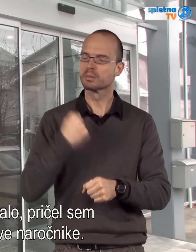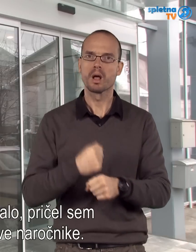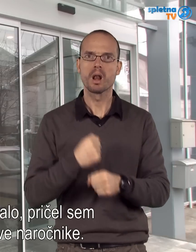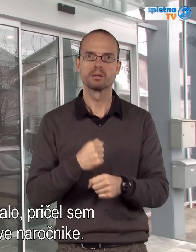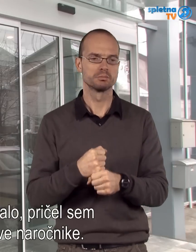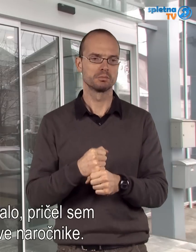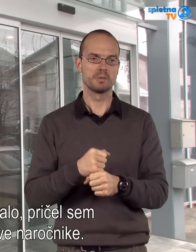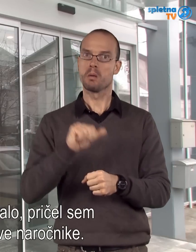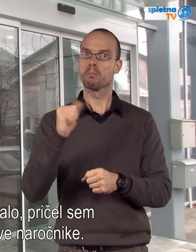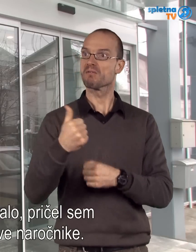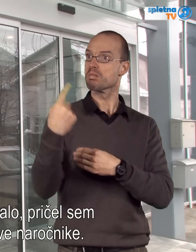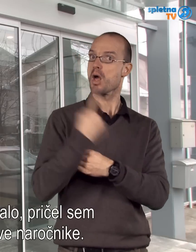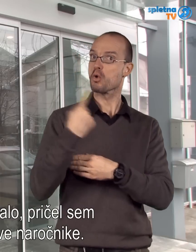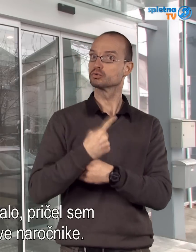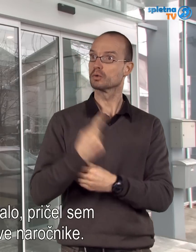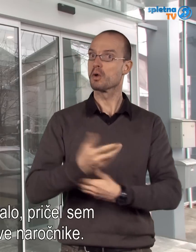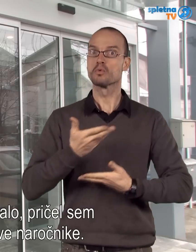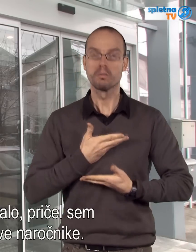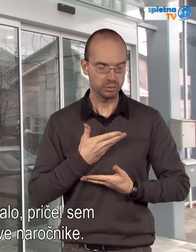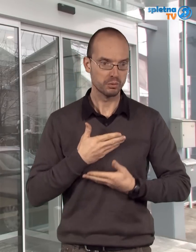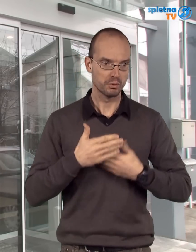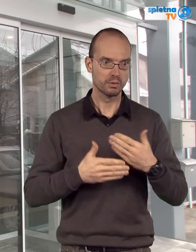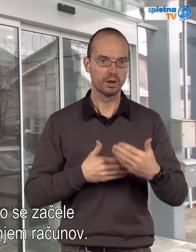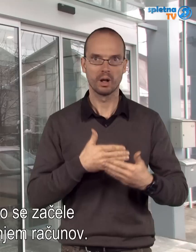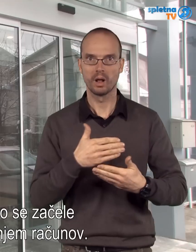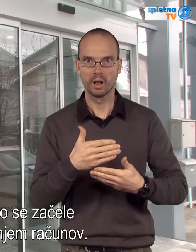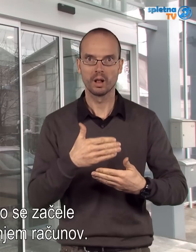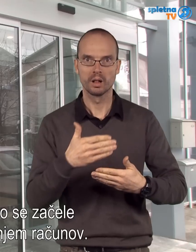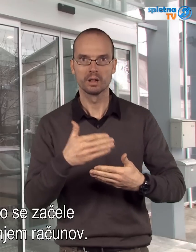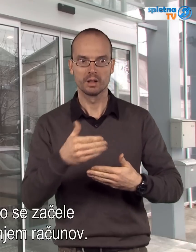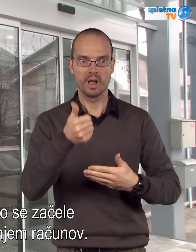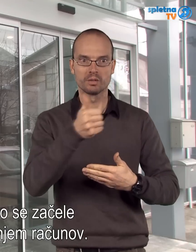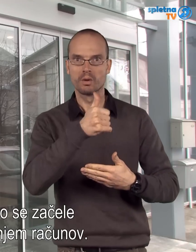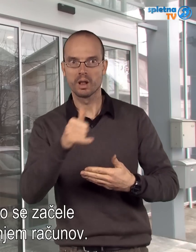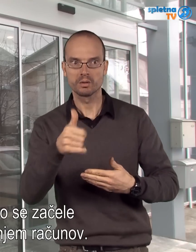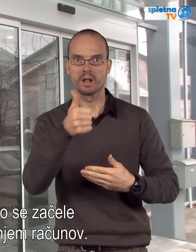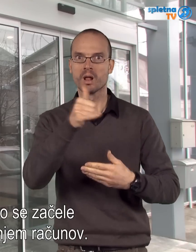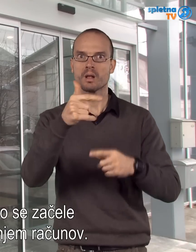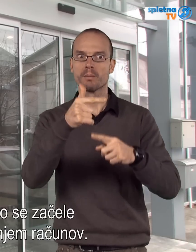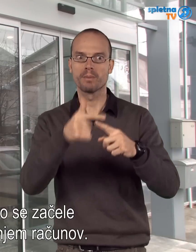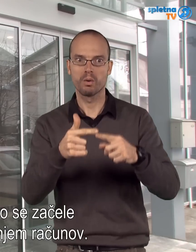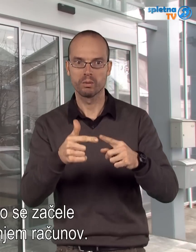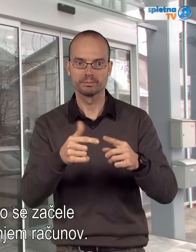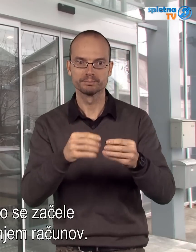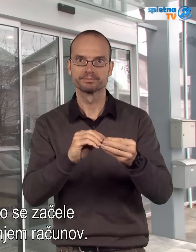nekako delati, dobil sem prve naročnike, vendar po letu pa pol so se pa začeli problemi